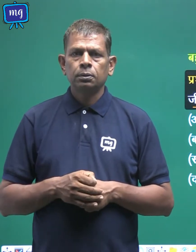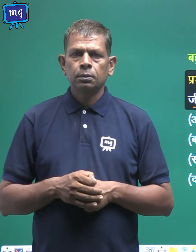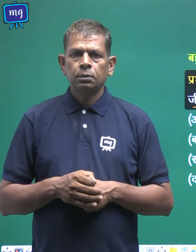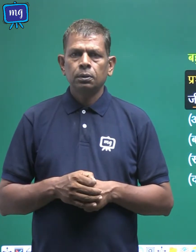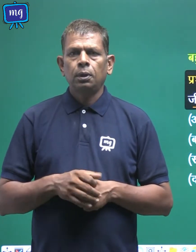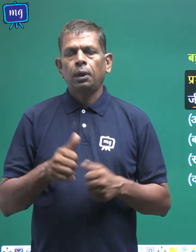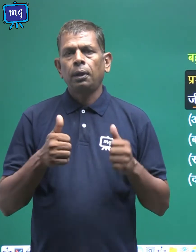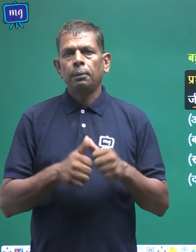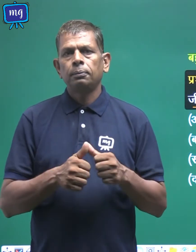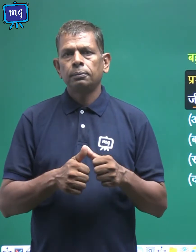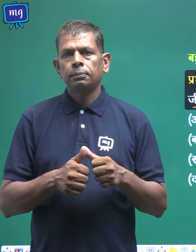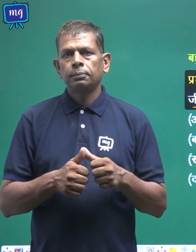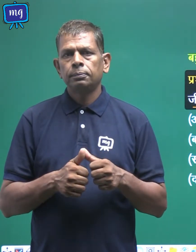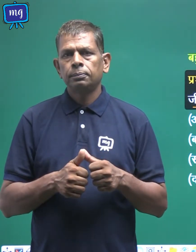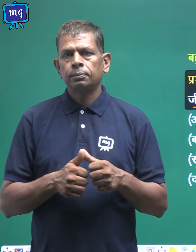अ